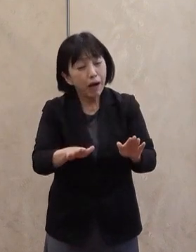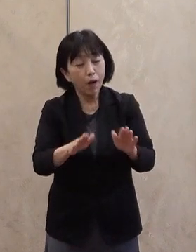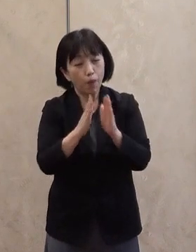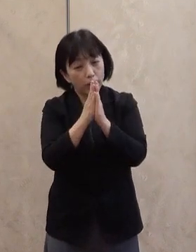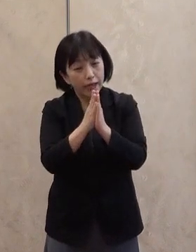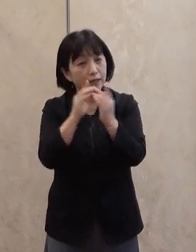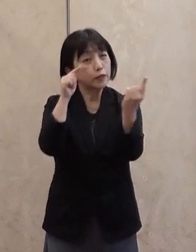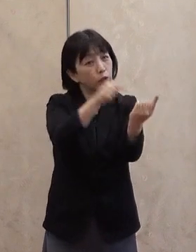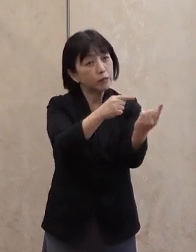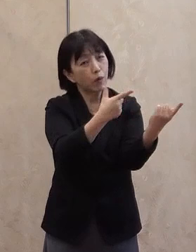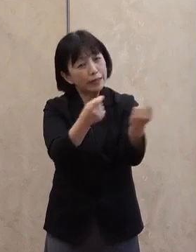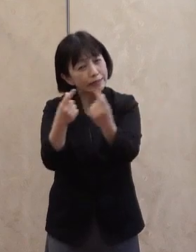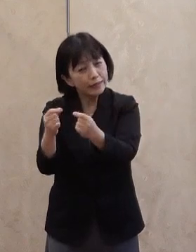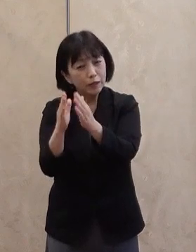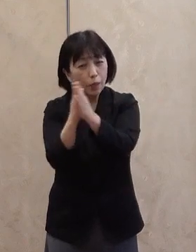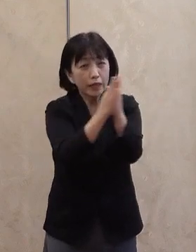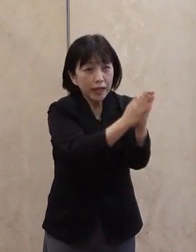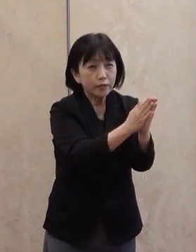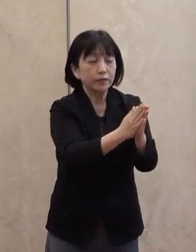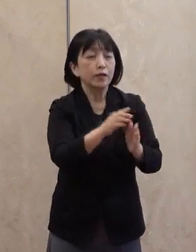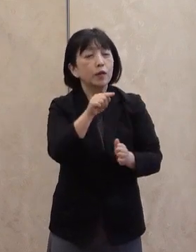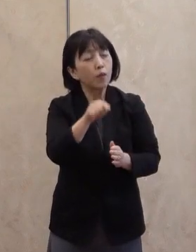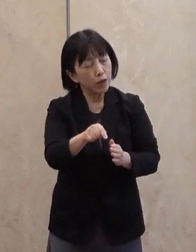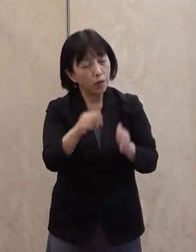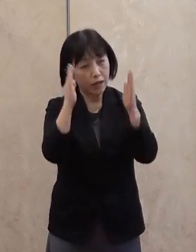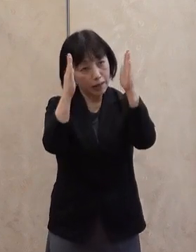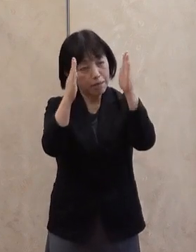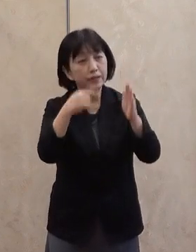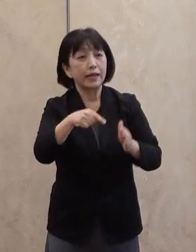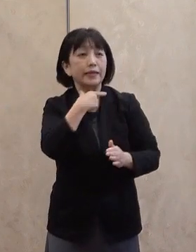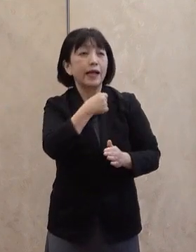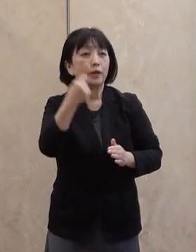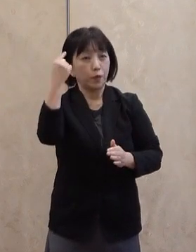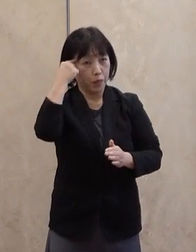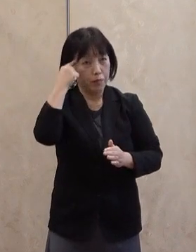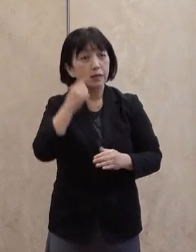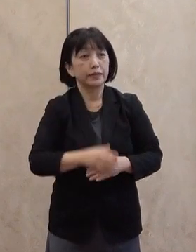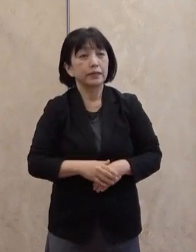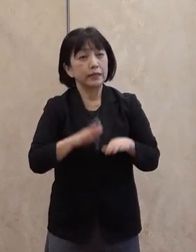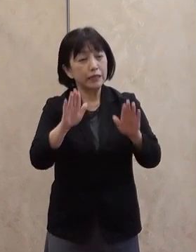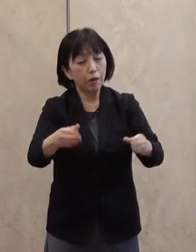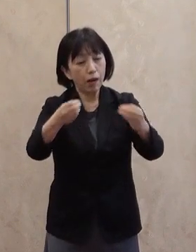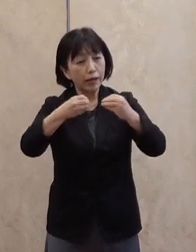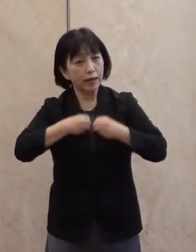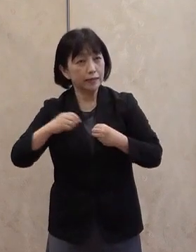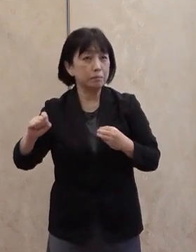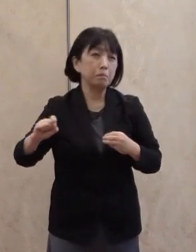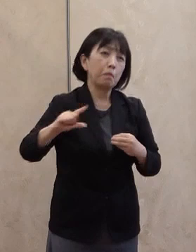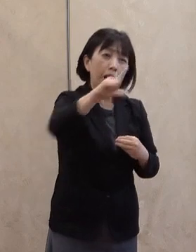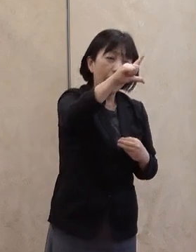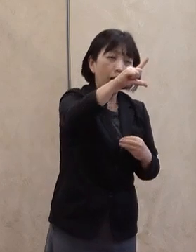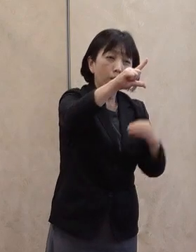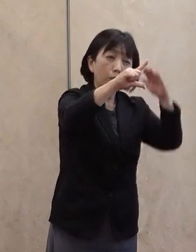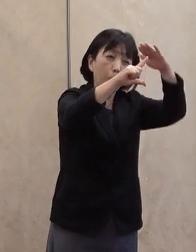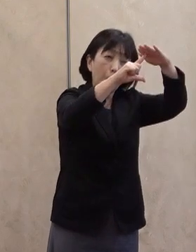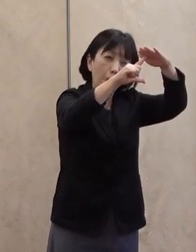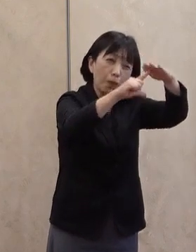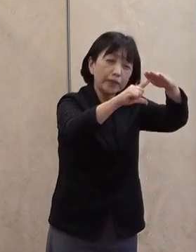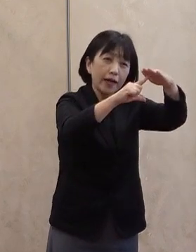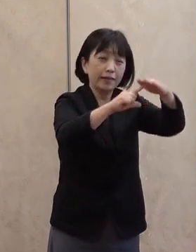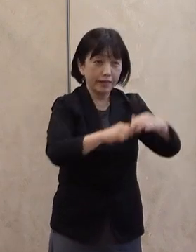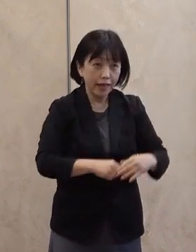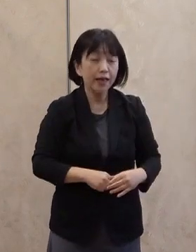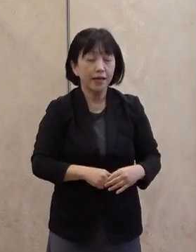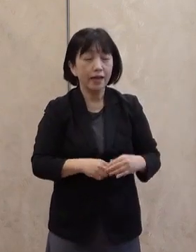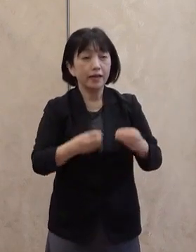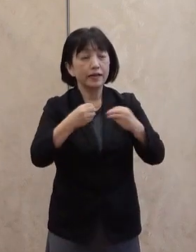ますということに尽くしていきたいと思います。今はその感染の急拡大の山をできるだけ抑えていくと、一人でも感